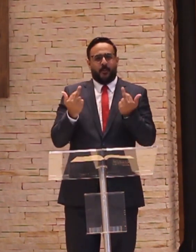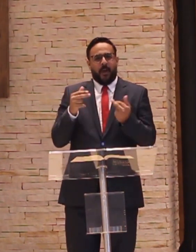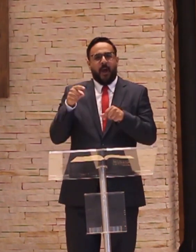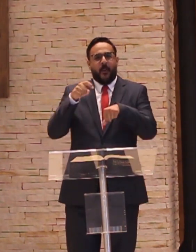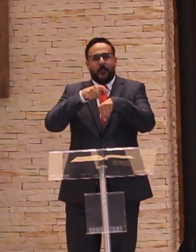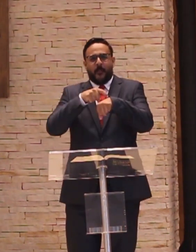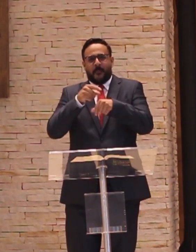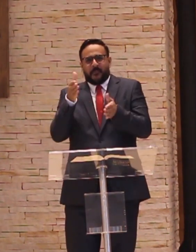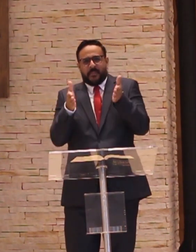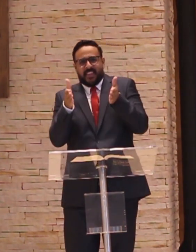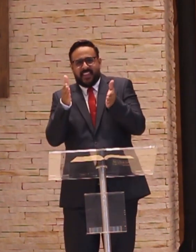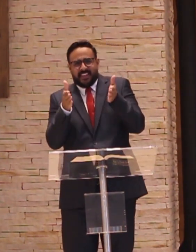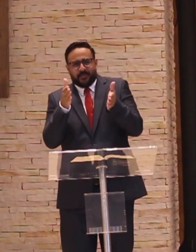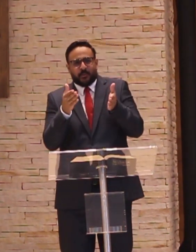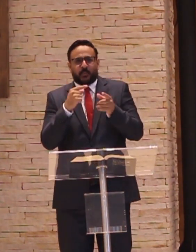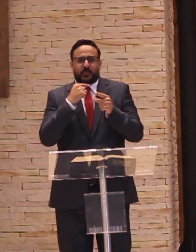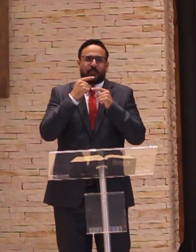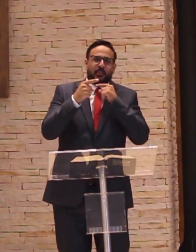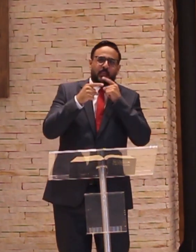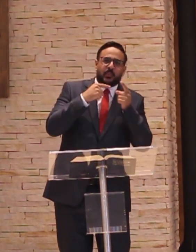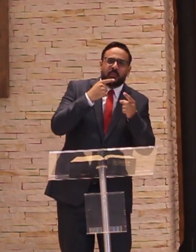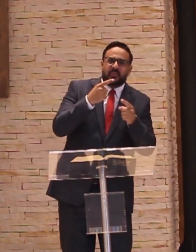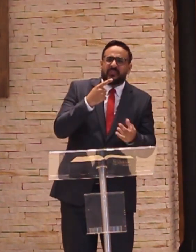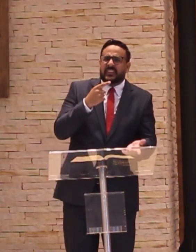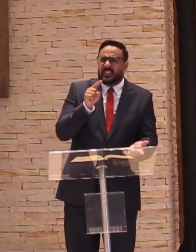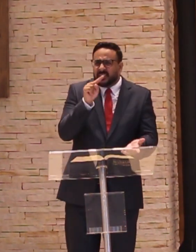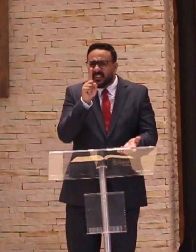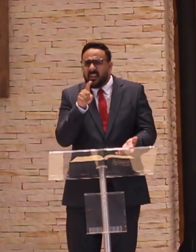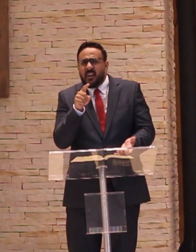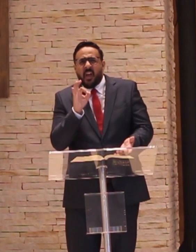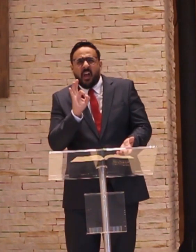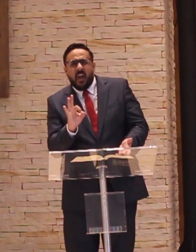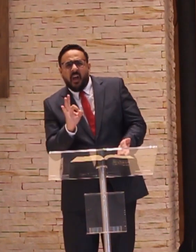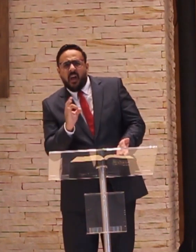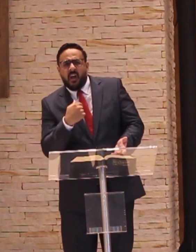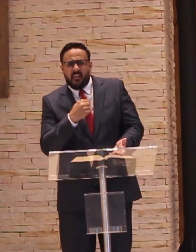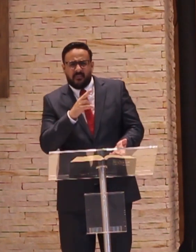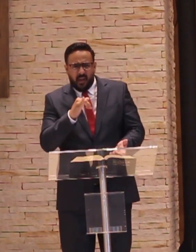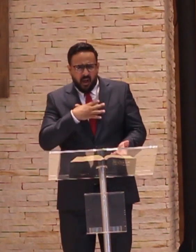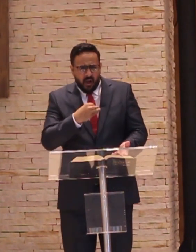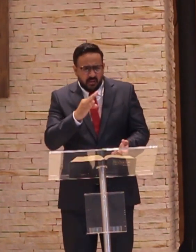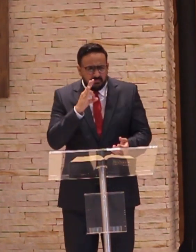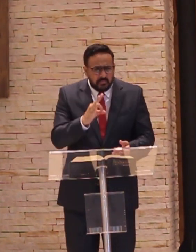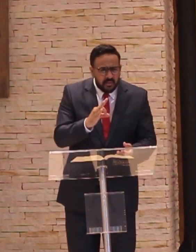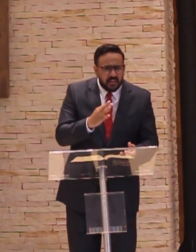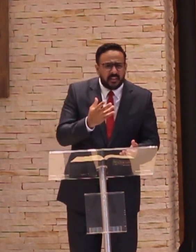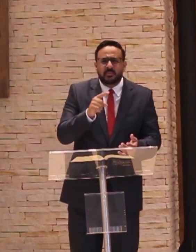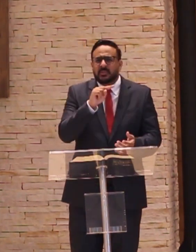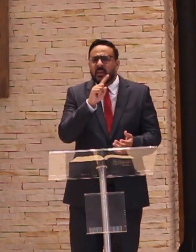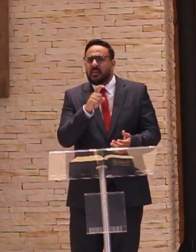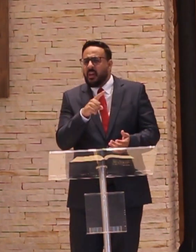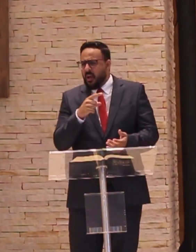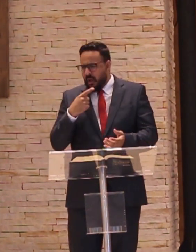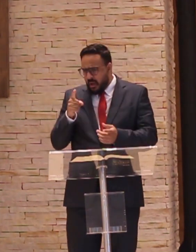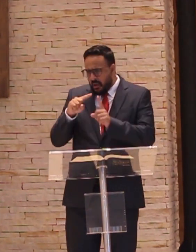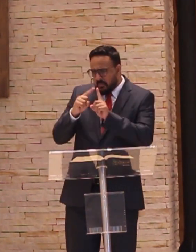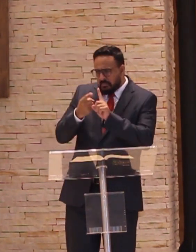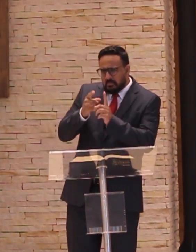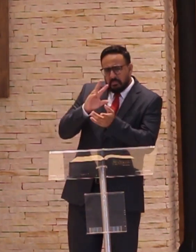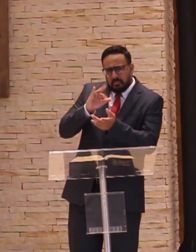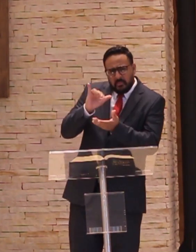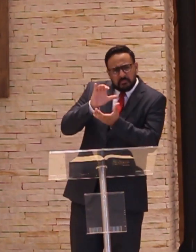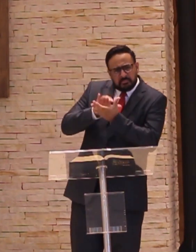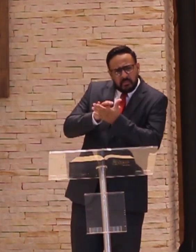eles um pouco tristes, pois estavam chegando a uma fase de dúvida, duvidando da promessa de Deus